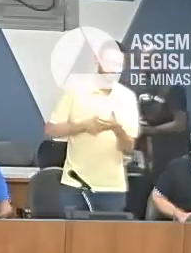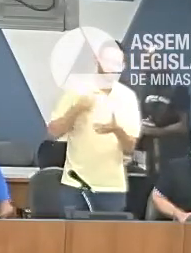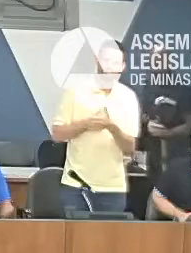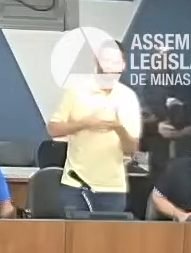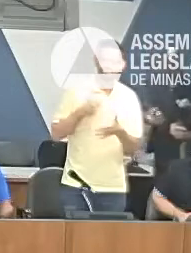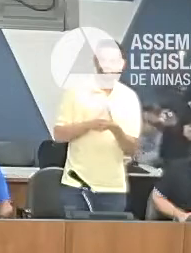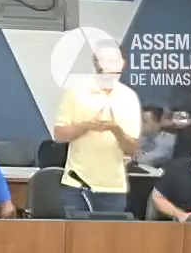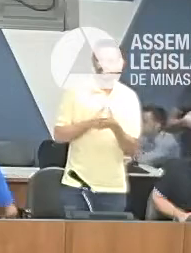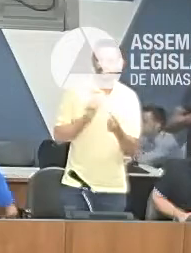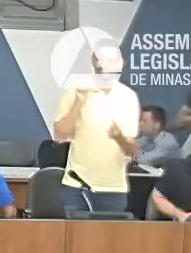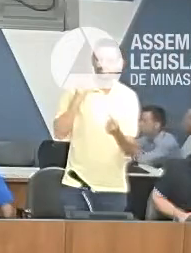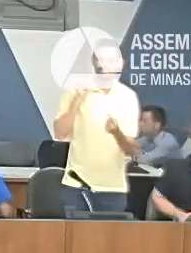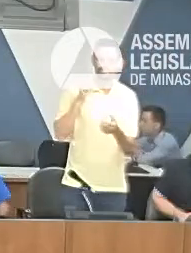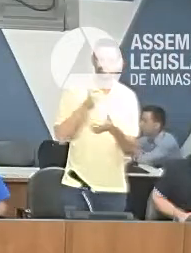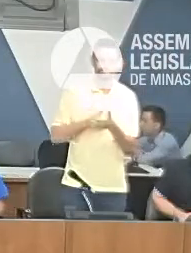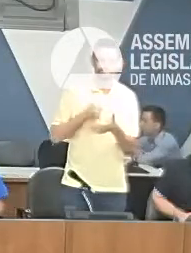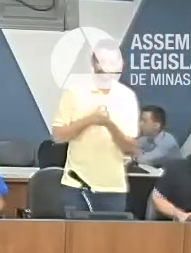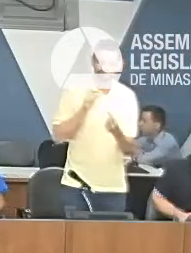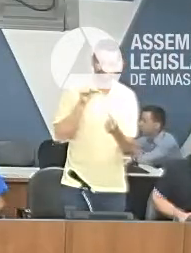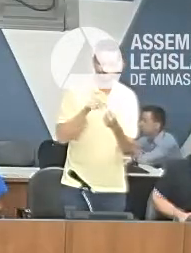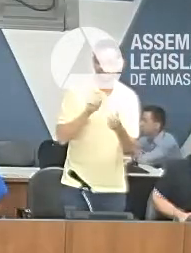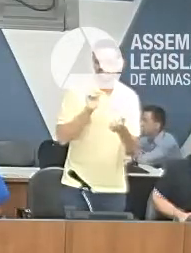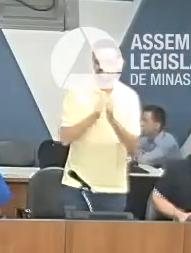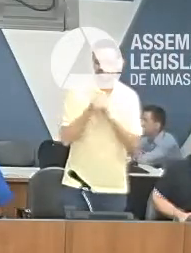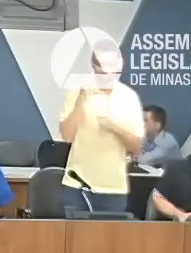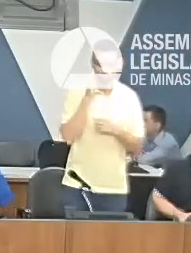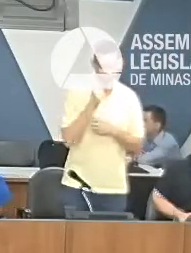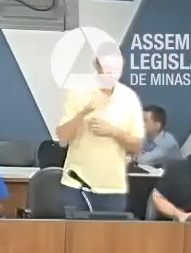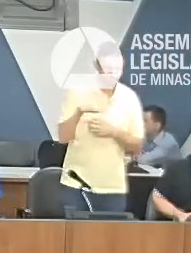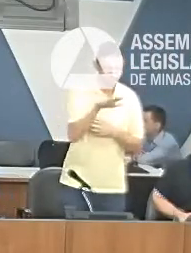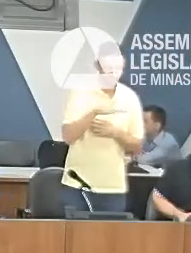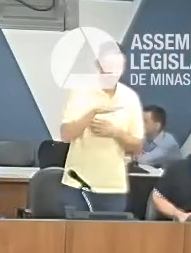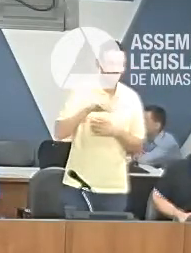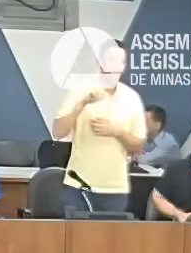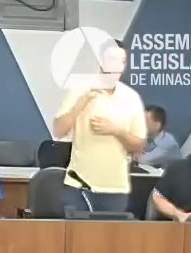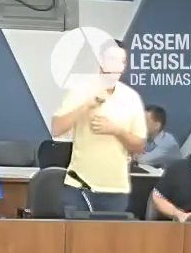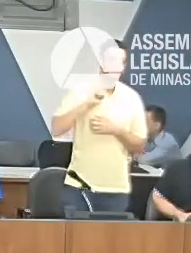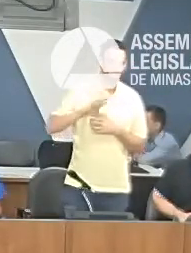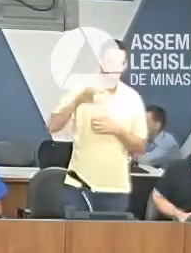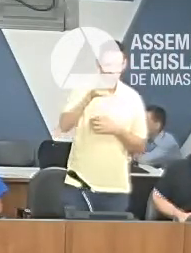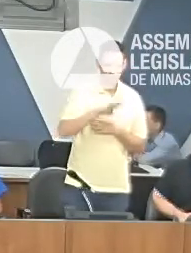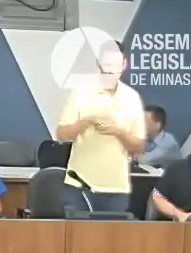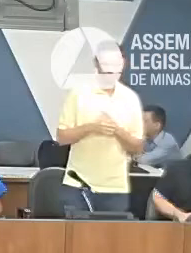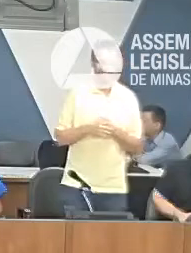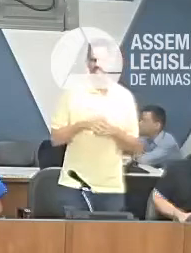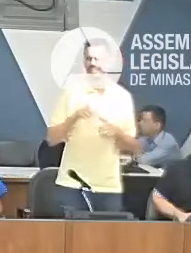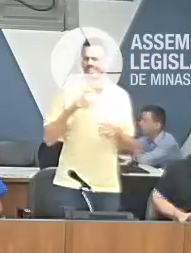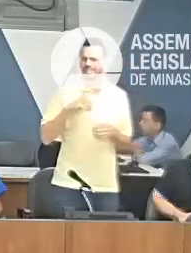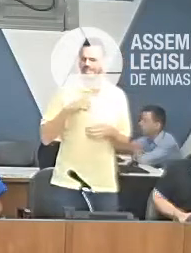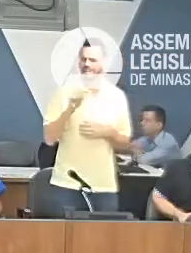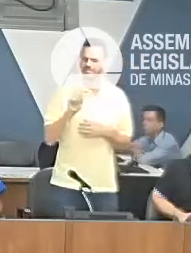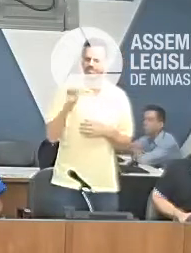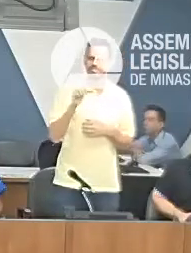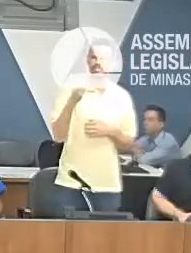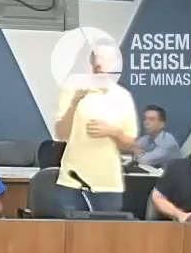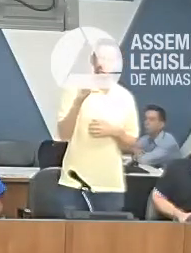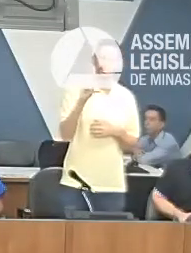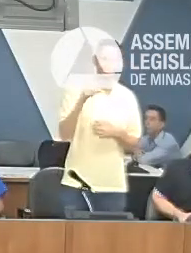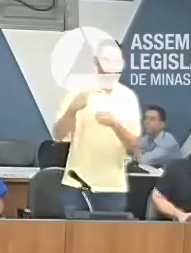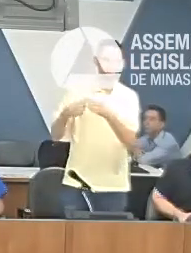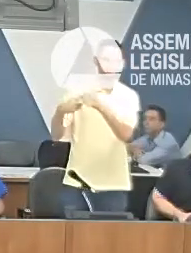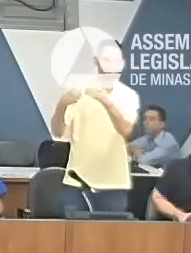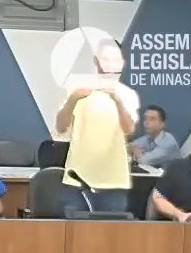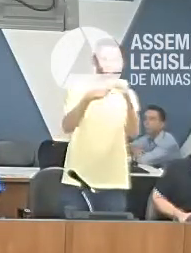esportes da esportiva de surdos e nossa luta com surdos é de bastante